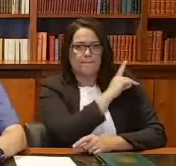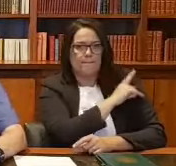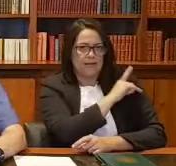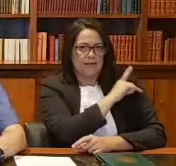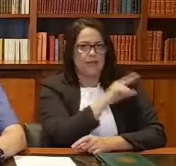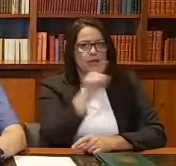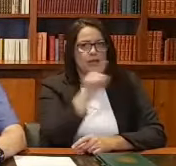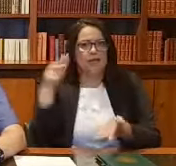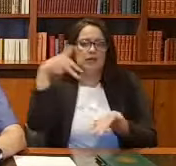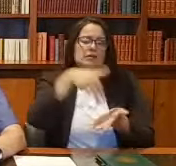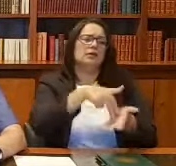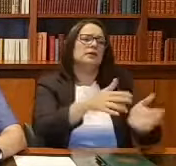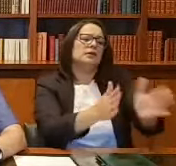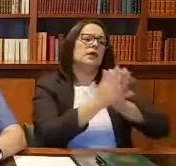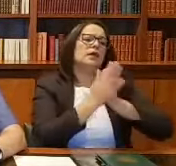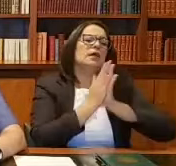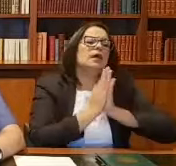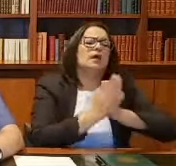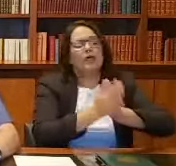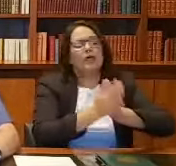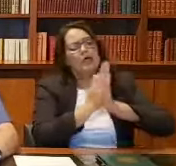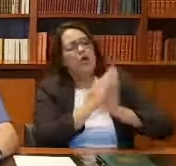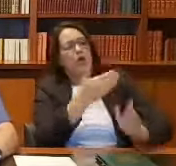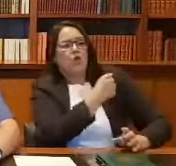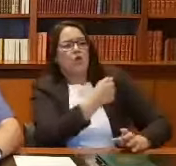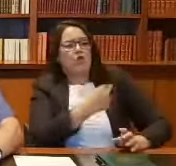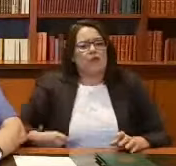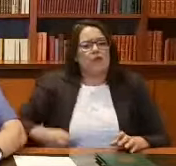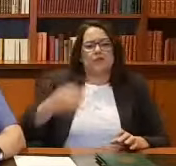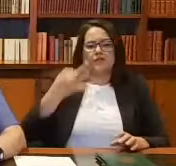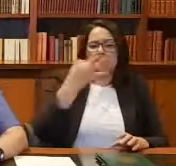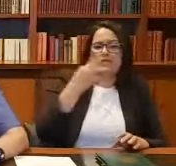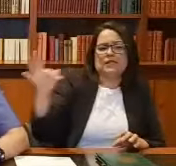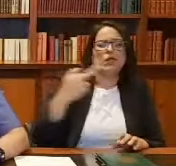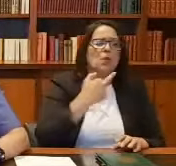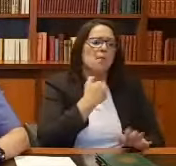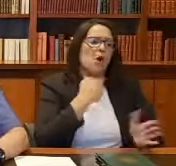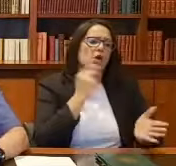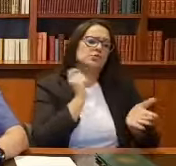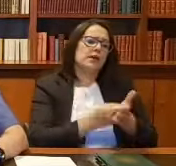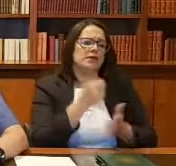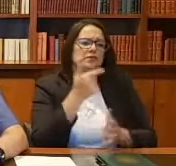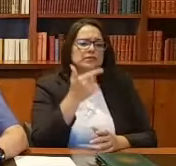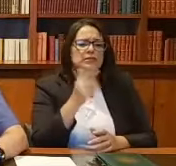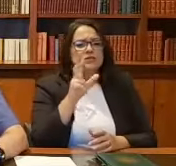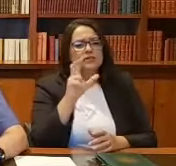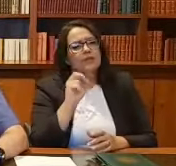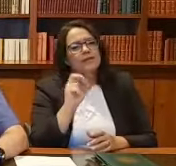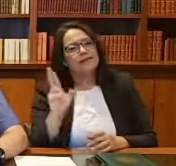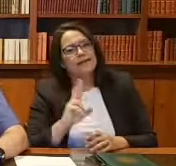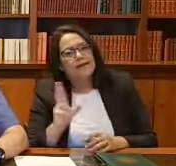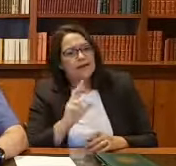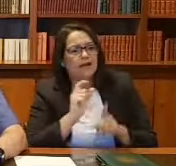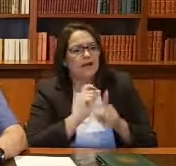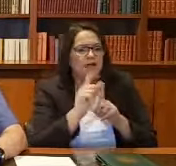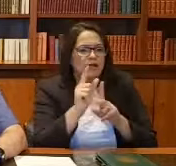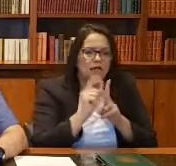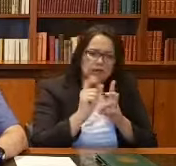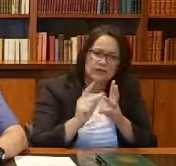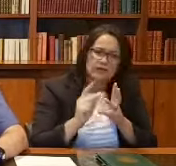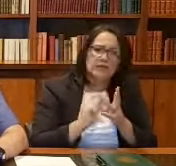um apelo dramático que o governo federal não pode pagar R$ 250 a título de